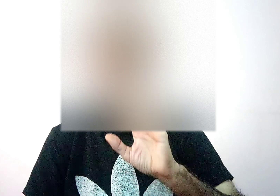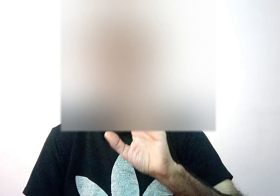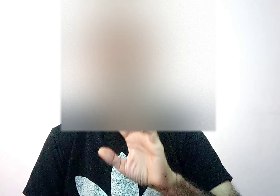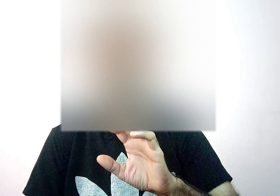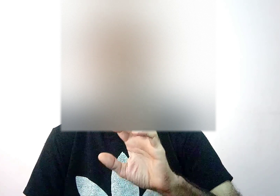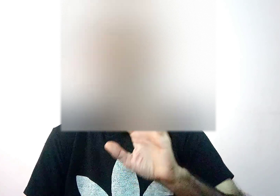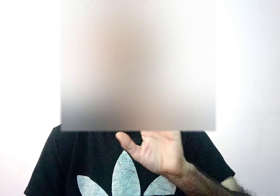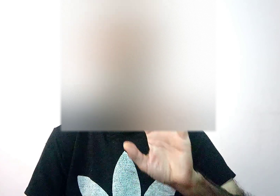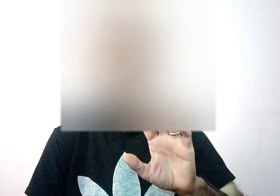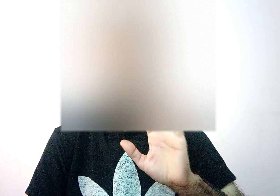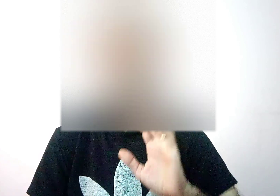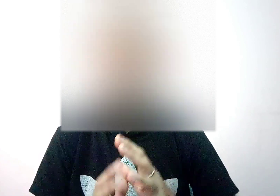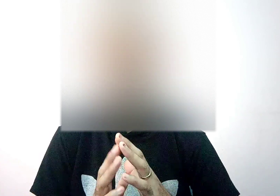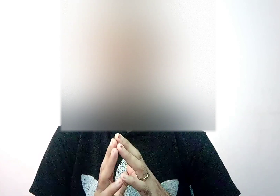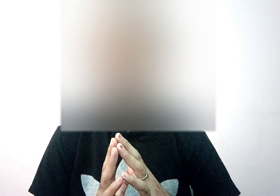إقليم تيجراي.